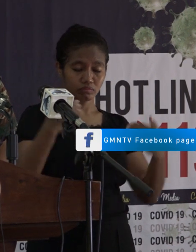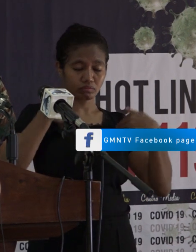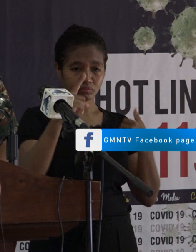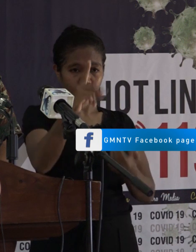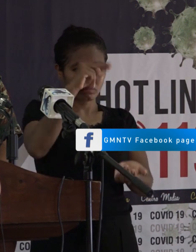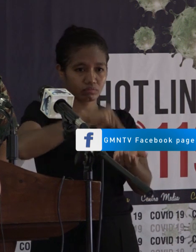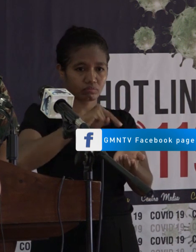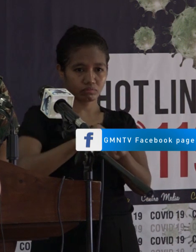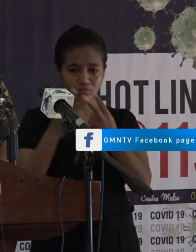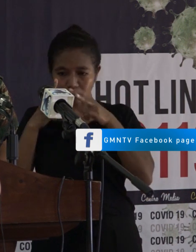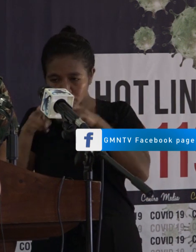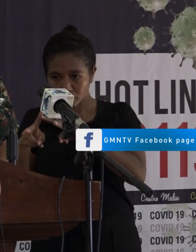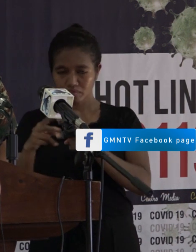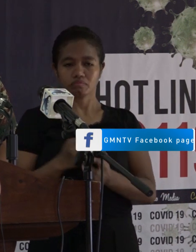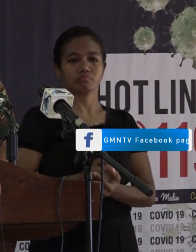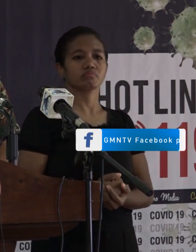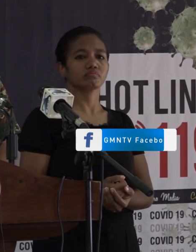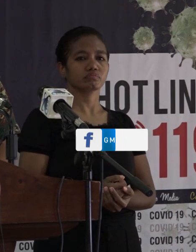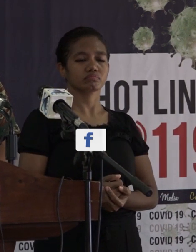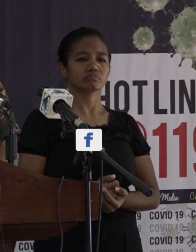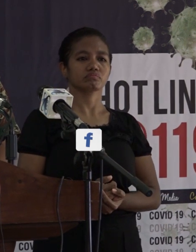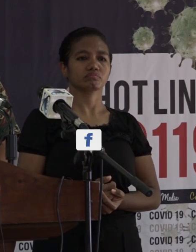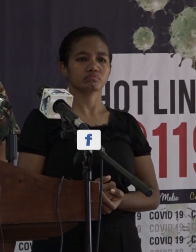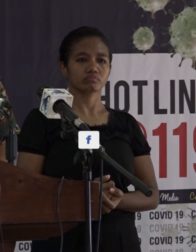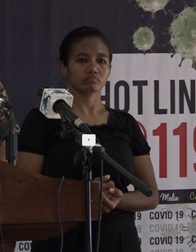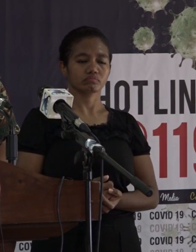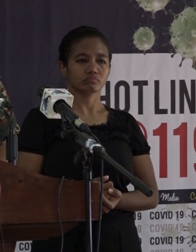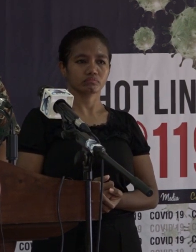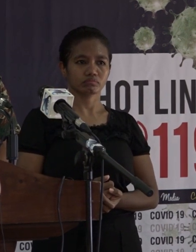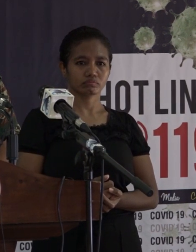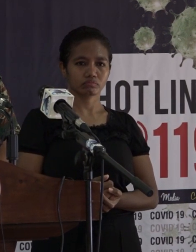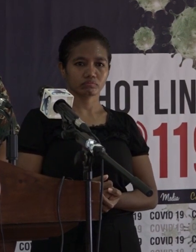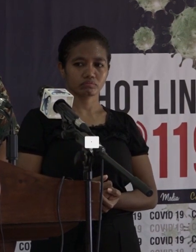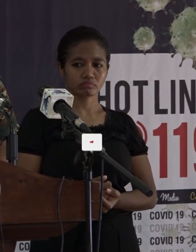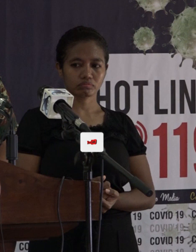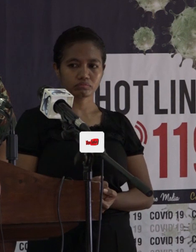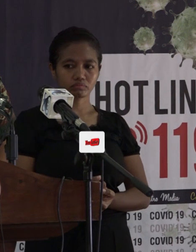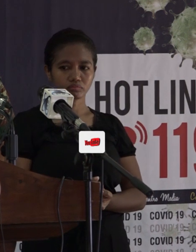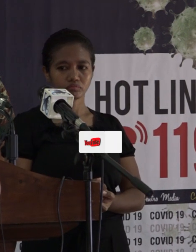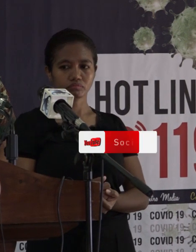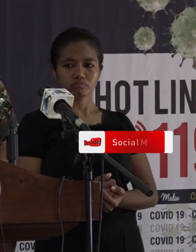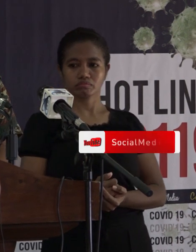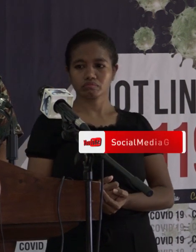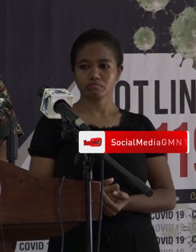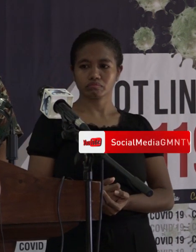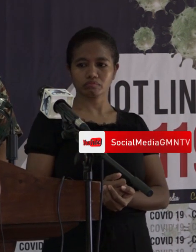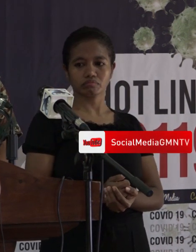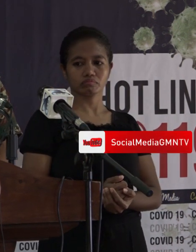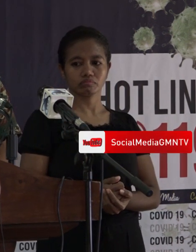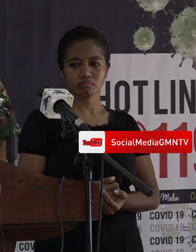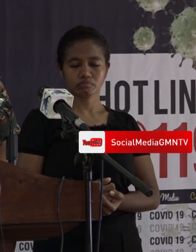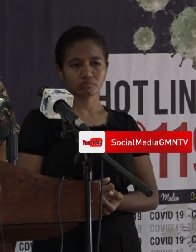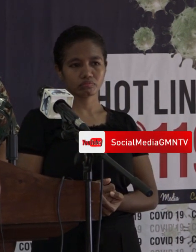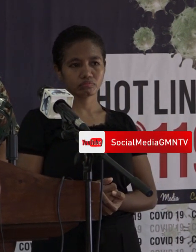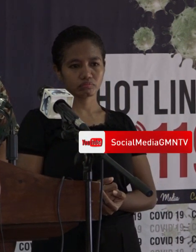médico ou enfermeiro não já está um pouco de toma com esse sistema de toma, com o sistema ministério sobre toma, hospital, né, o centro sobre esse outro. Enquanto o tour dados